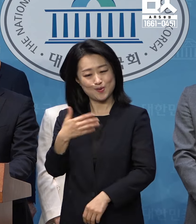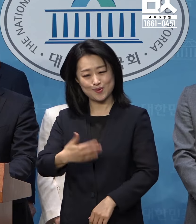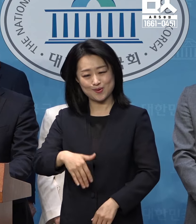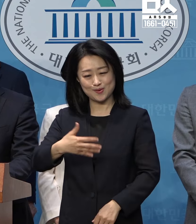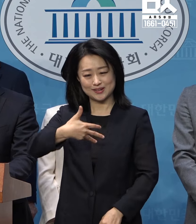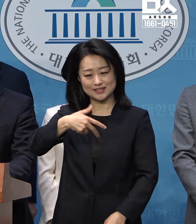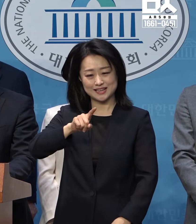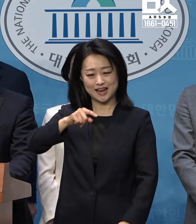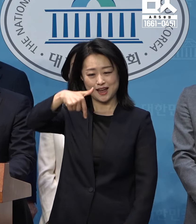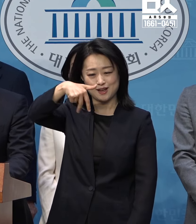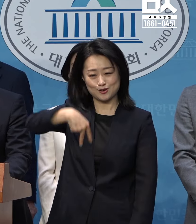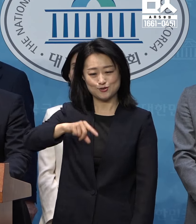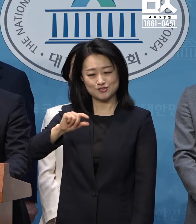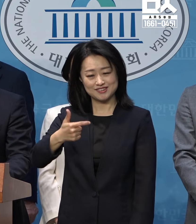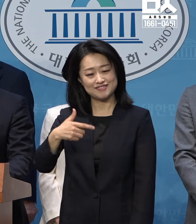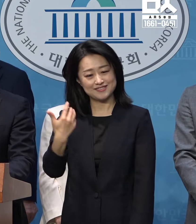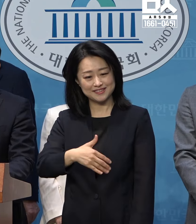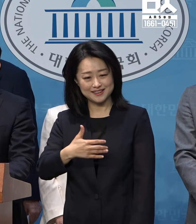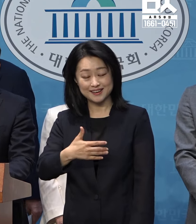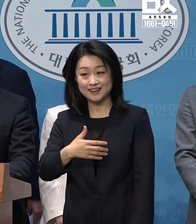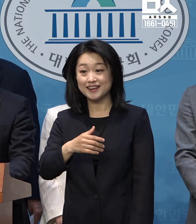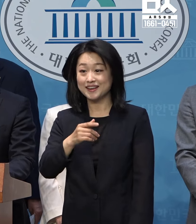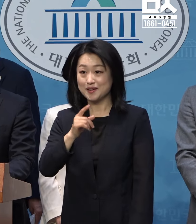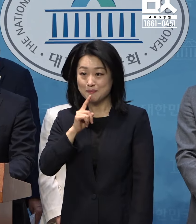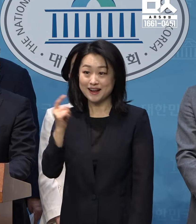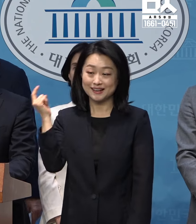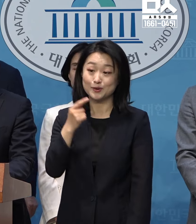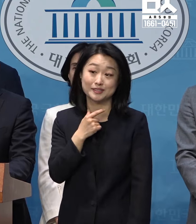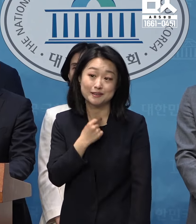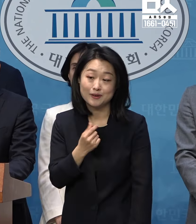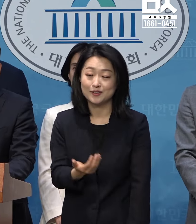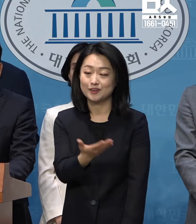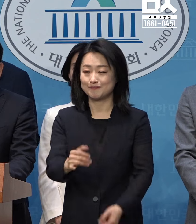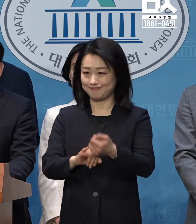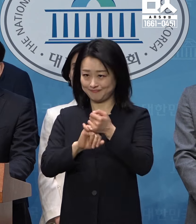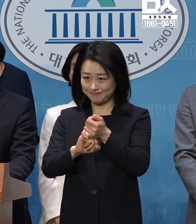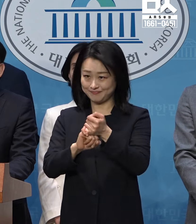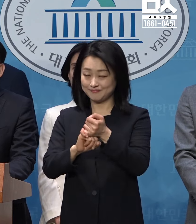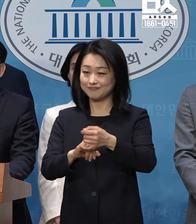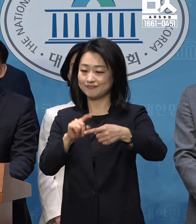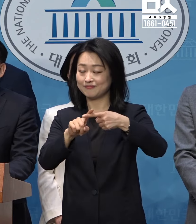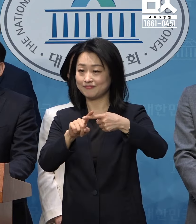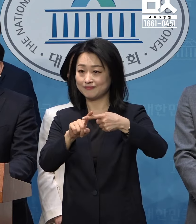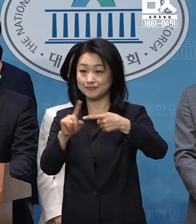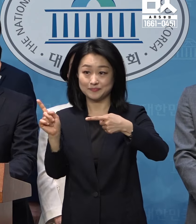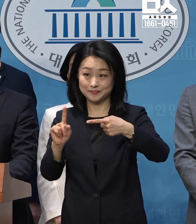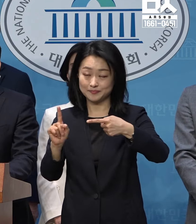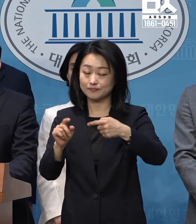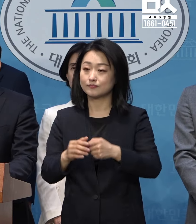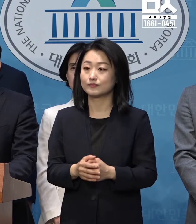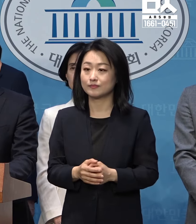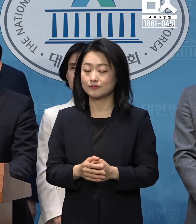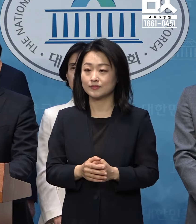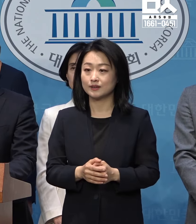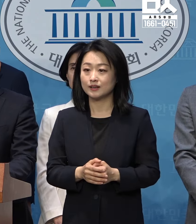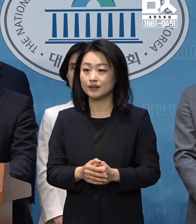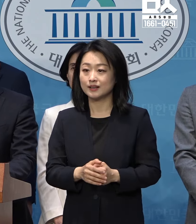그러기 위해 국민께 드리는 약속 세 가지입니다. 첫째, 무도,